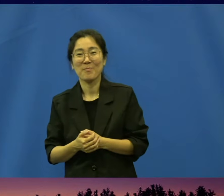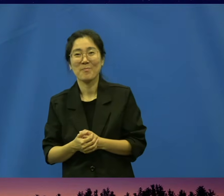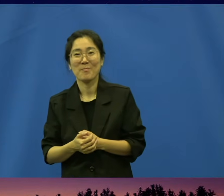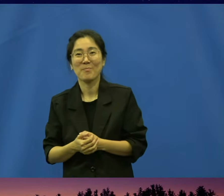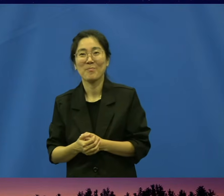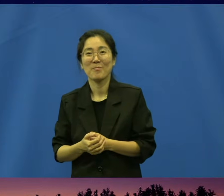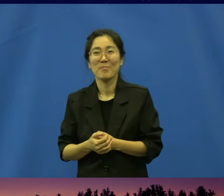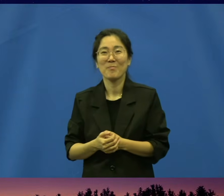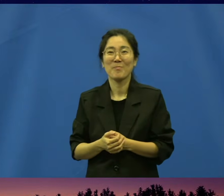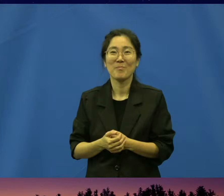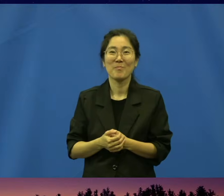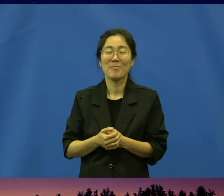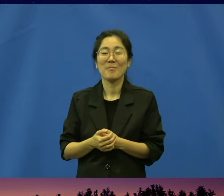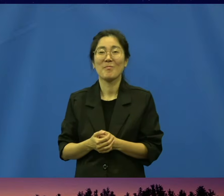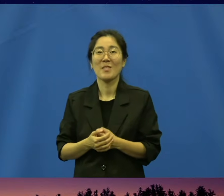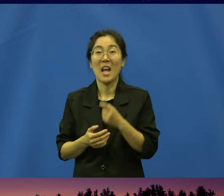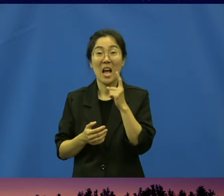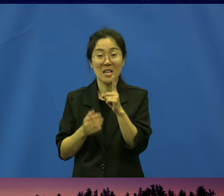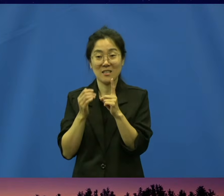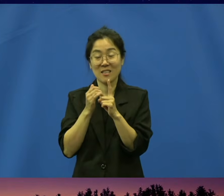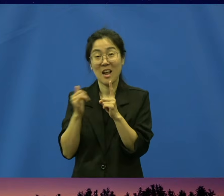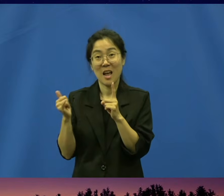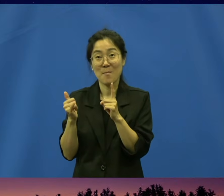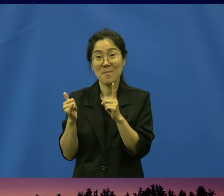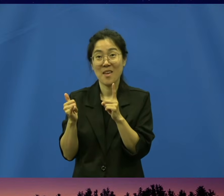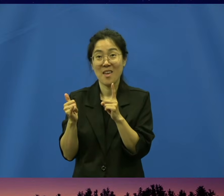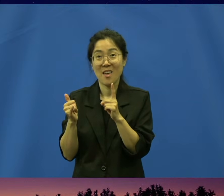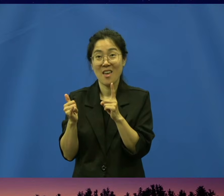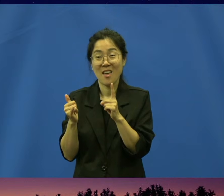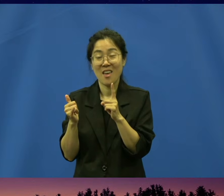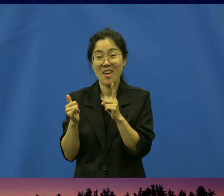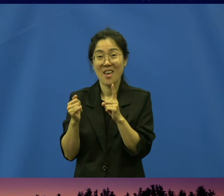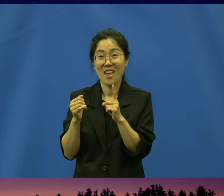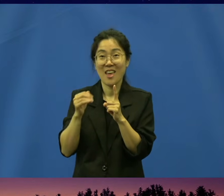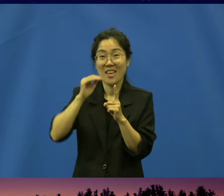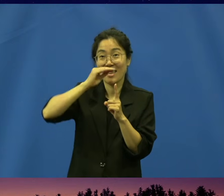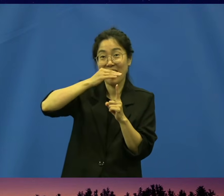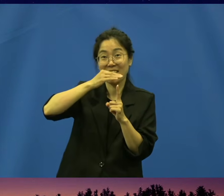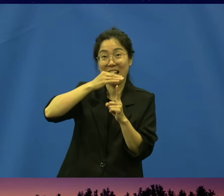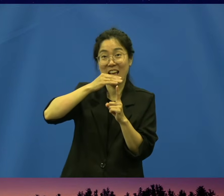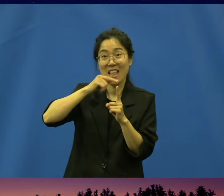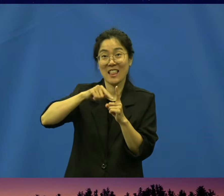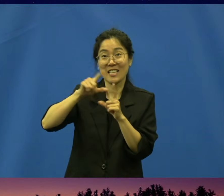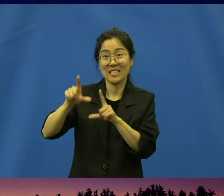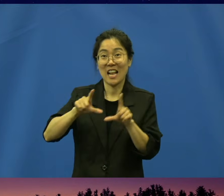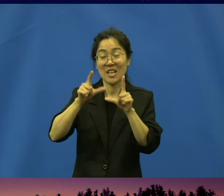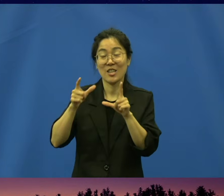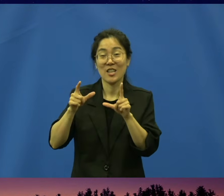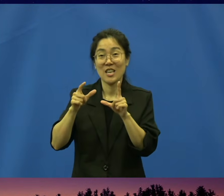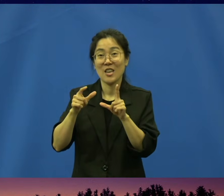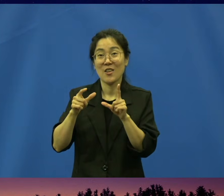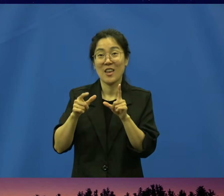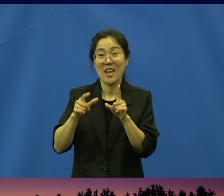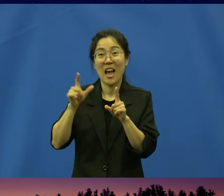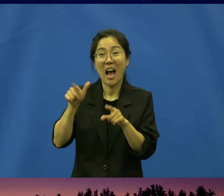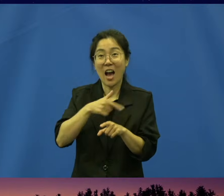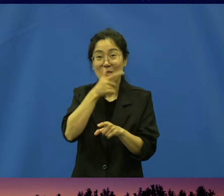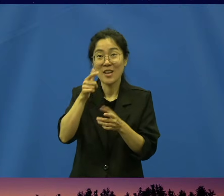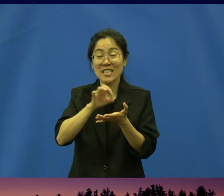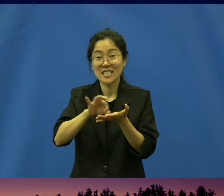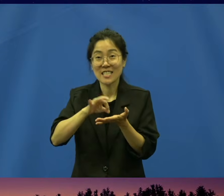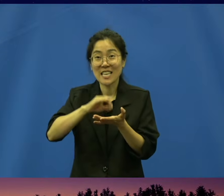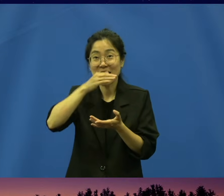음식과 일용품 예산이 얼마인지 아세요? 제가 단장을 하면서 본부에 가서 물어보니까 1인당 하루에